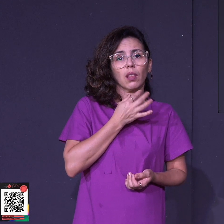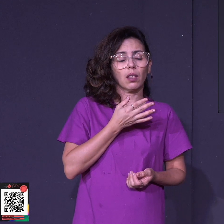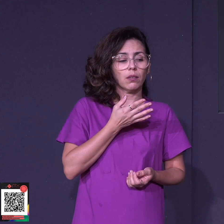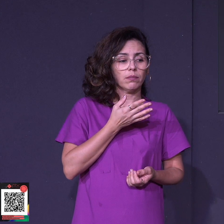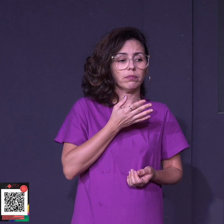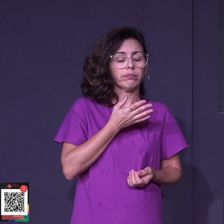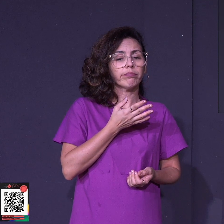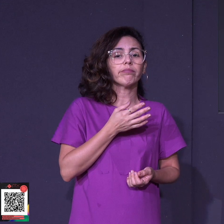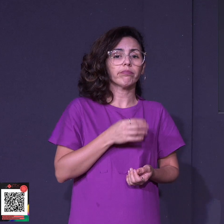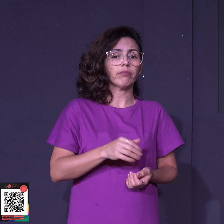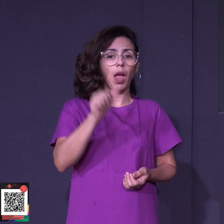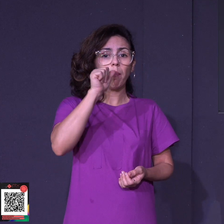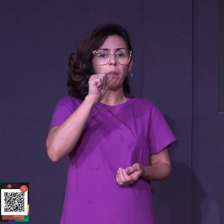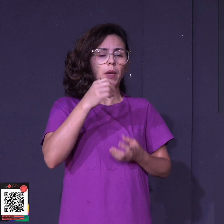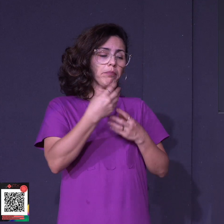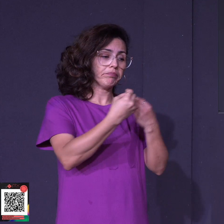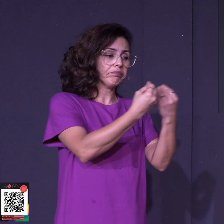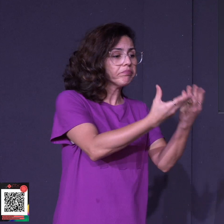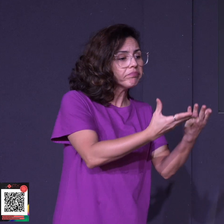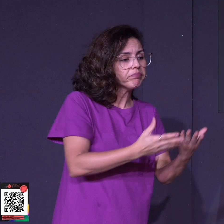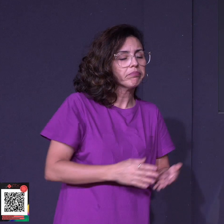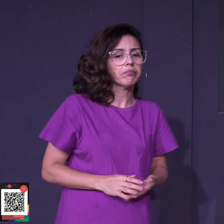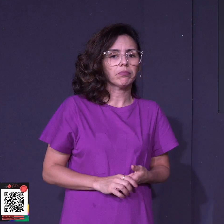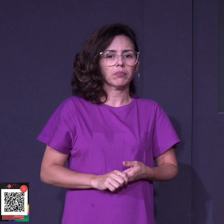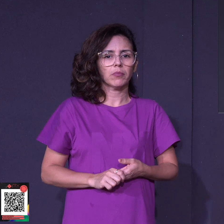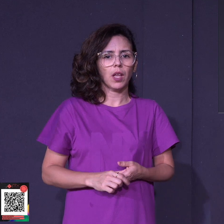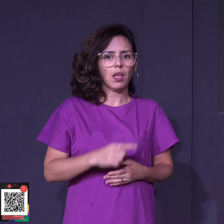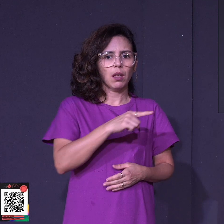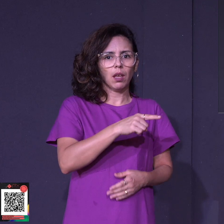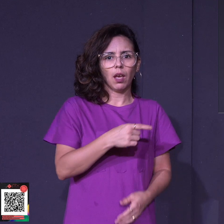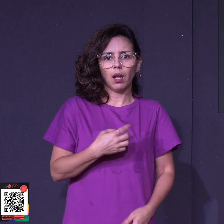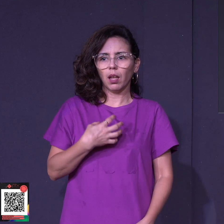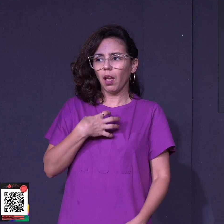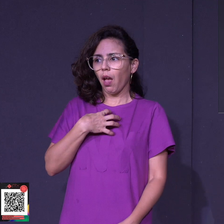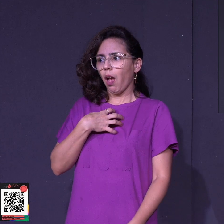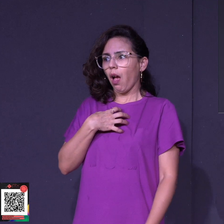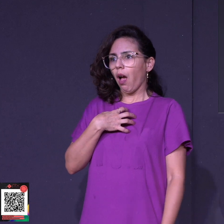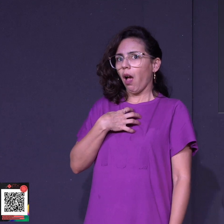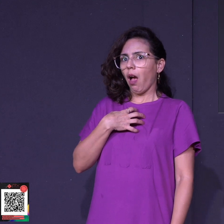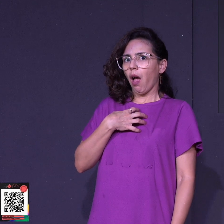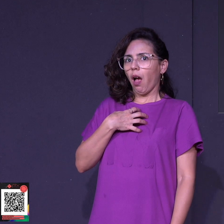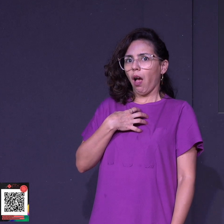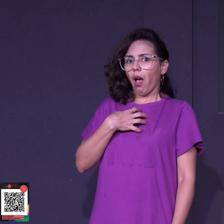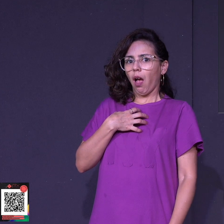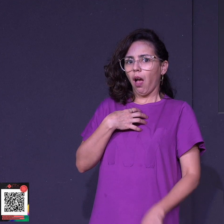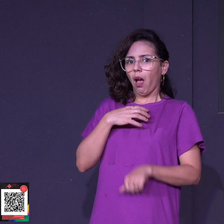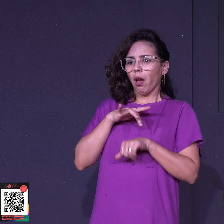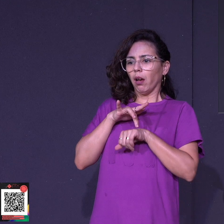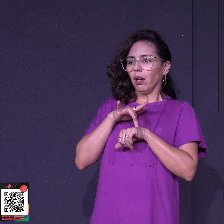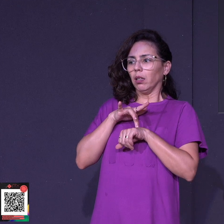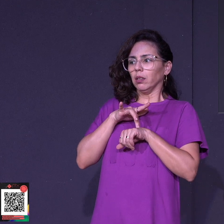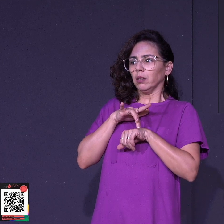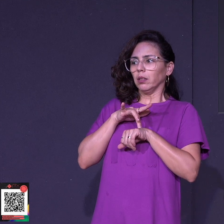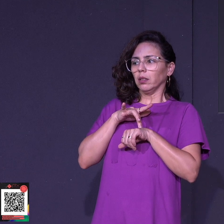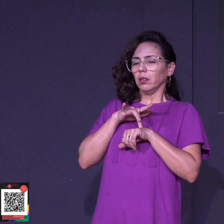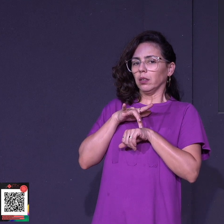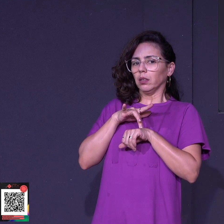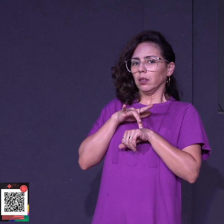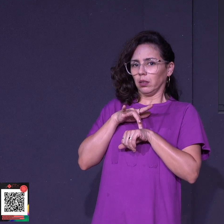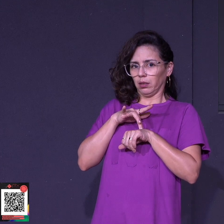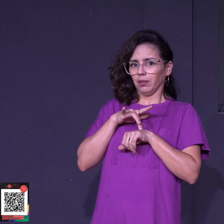brasas vivas sobre a cabeça dele. Não se deixem vencer pelo mal, mas vençam o mal